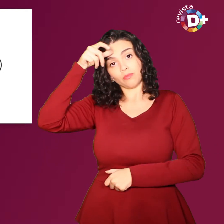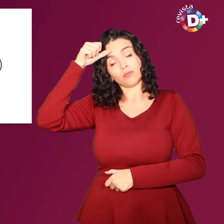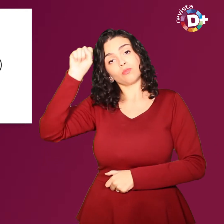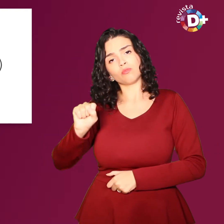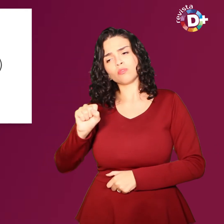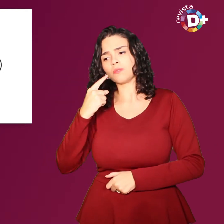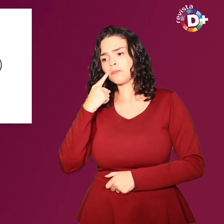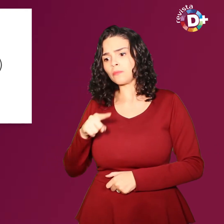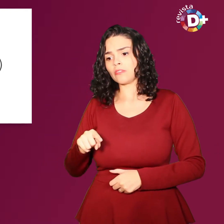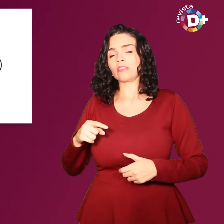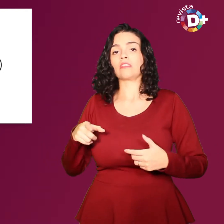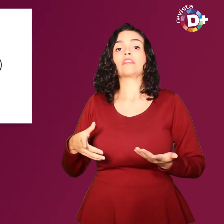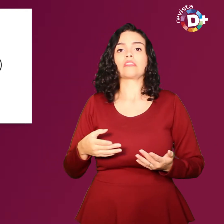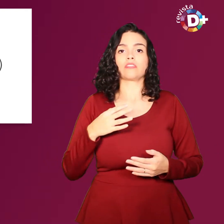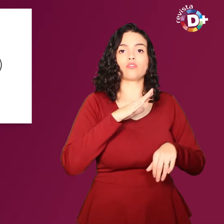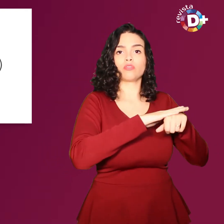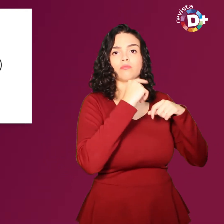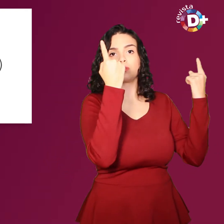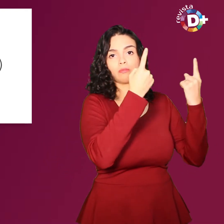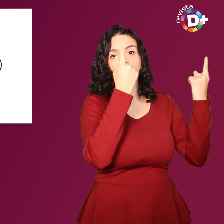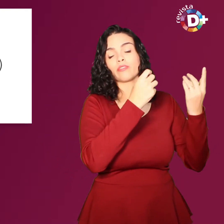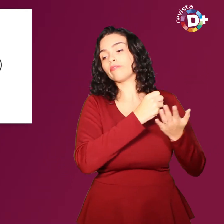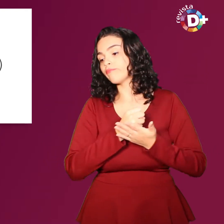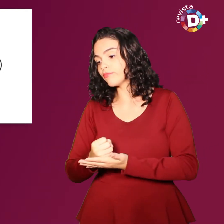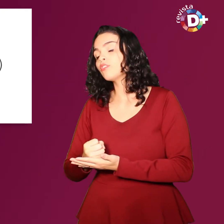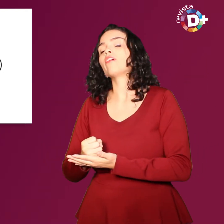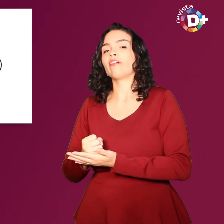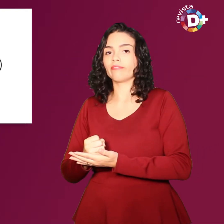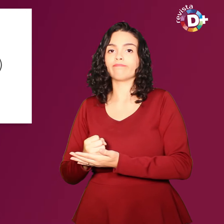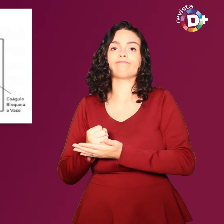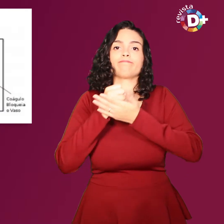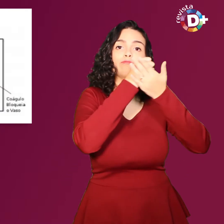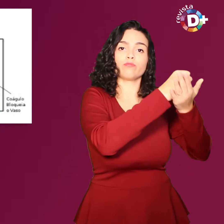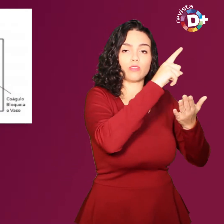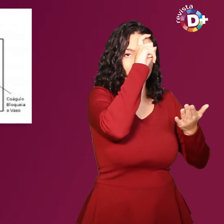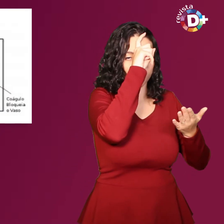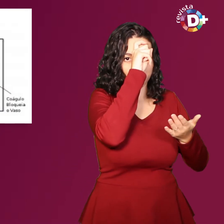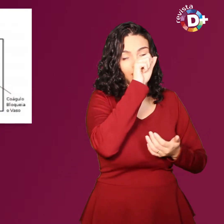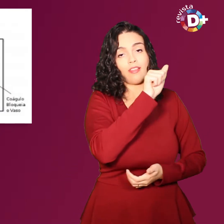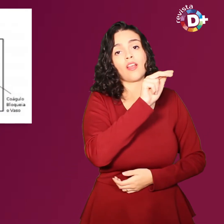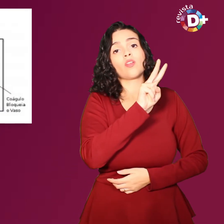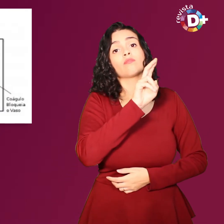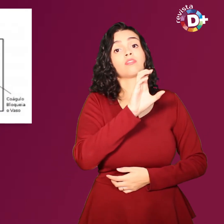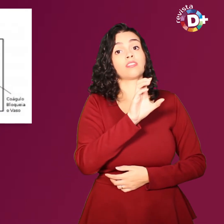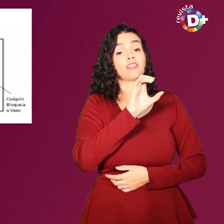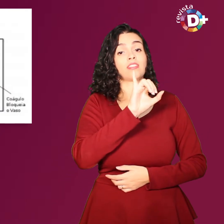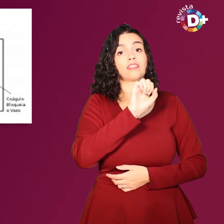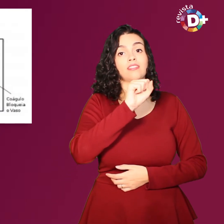As pessoas chamaram uma ambulância e, ao chegar ao pronto-socorro, foi confirmada que se tratava de um AVC isquêmico.